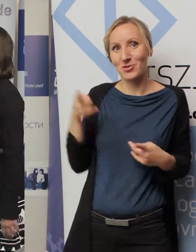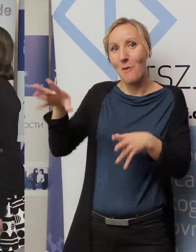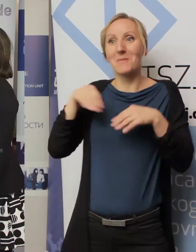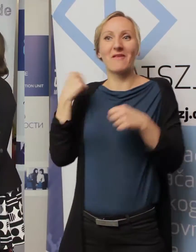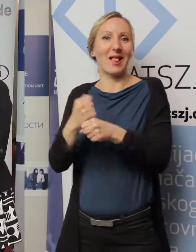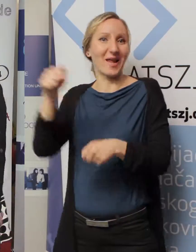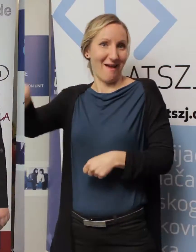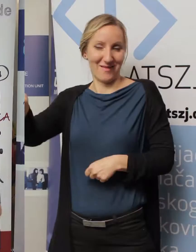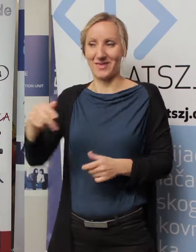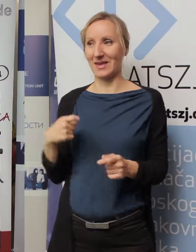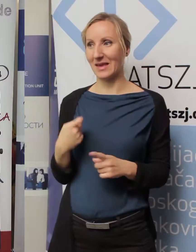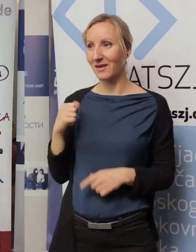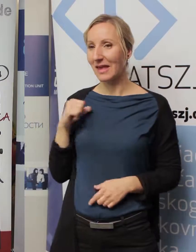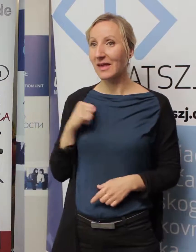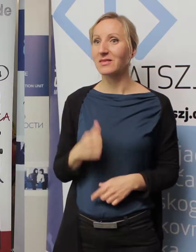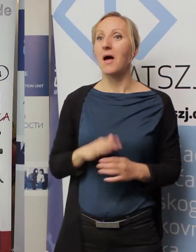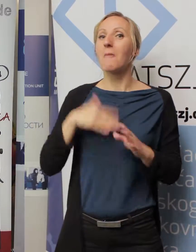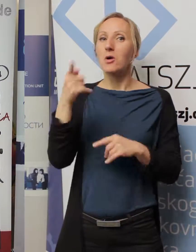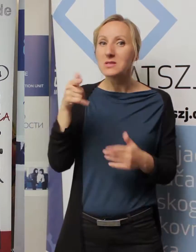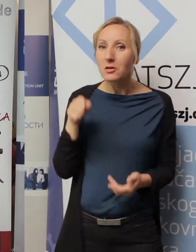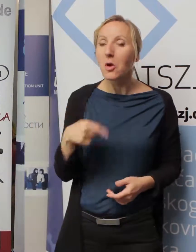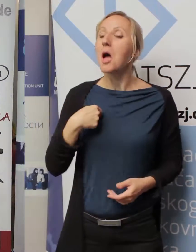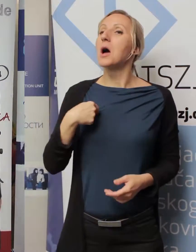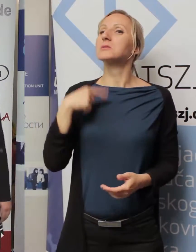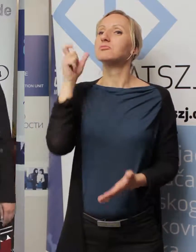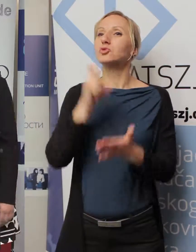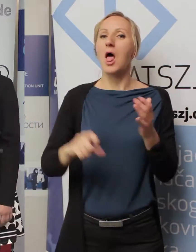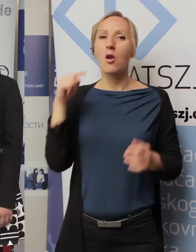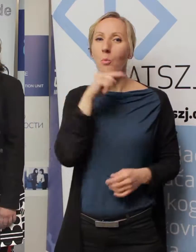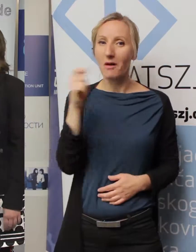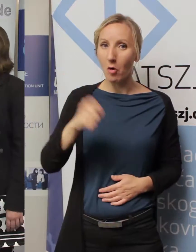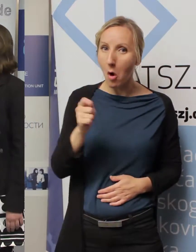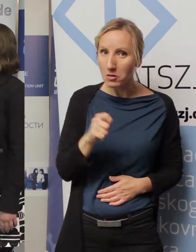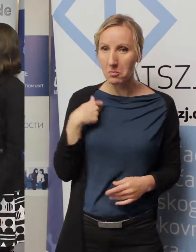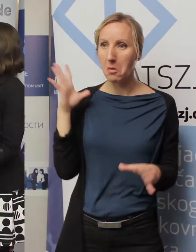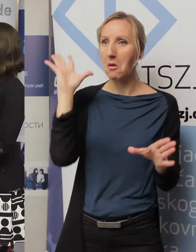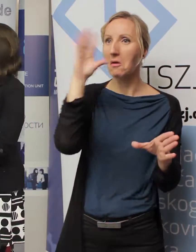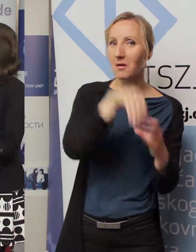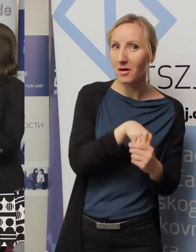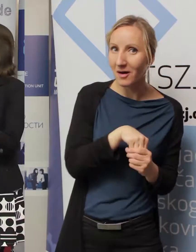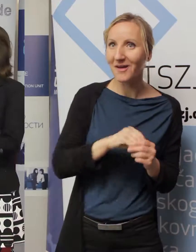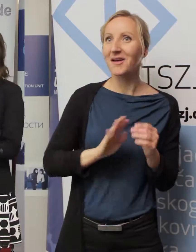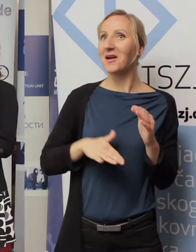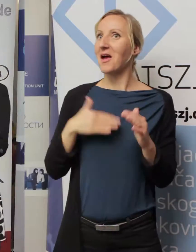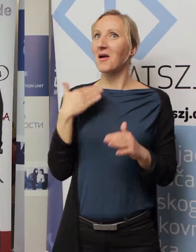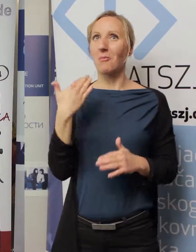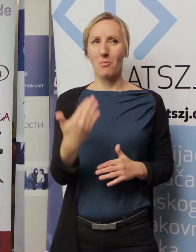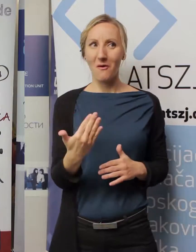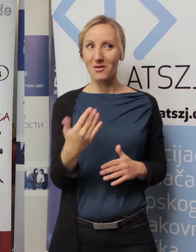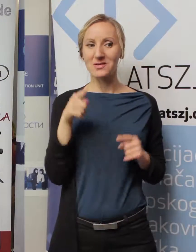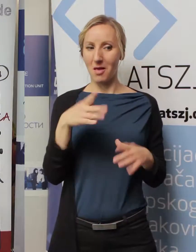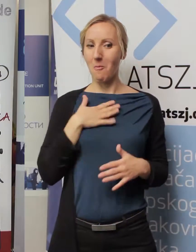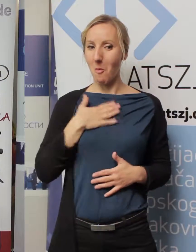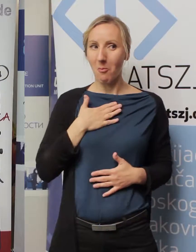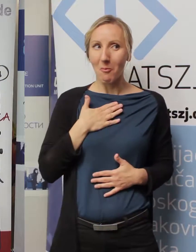zaista. Nekako nakon svega toga, ja sam postala članica upravnog odbora i nekako priča cijela je dobila